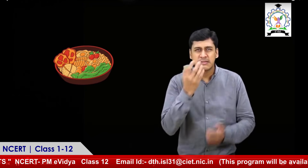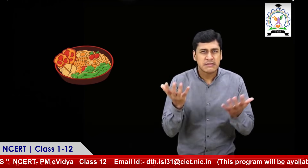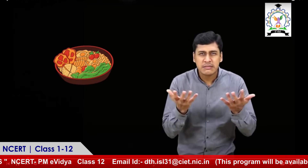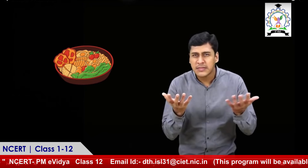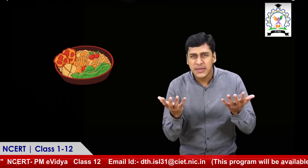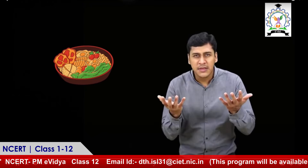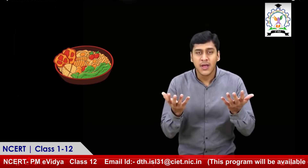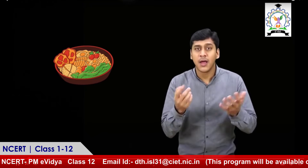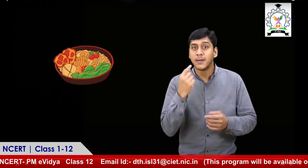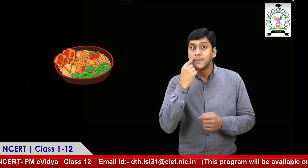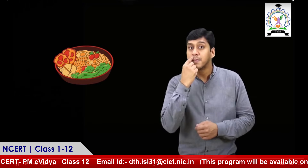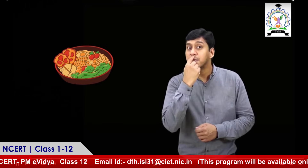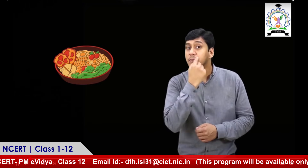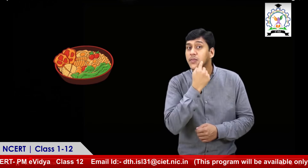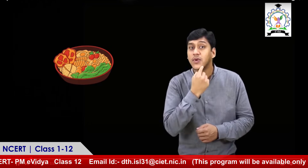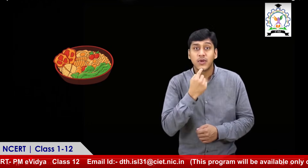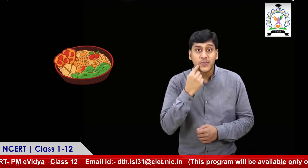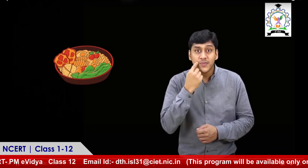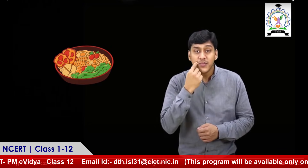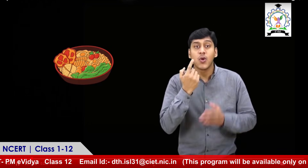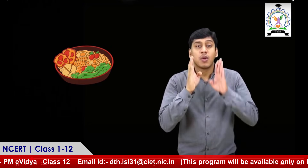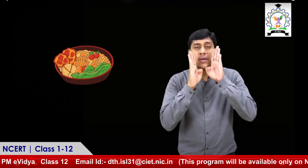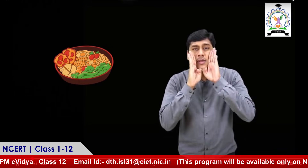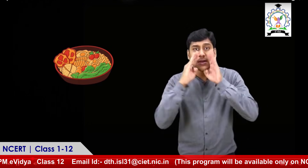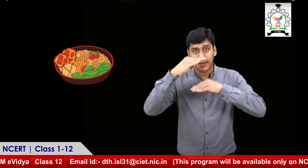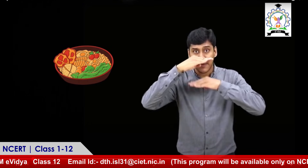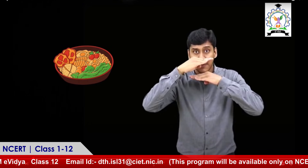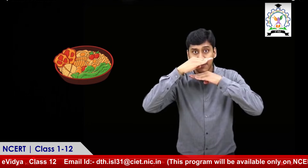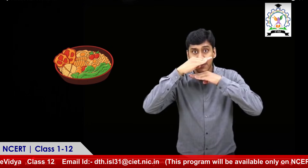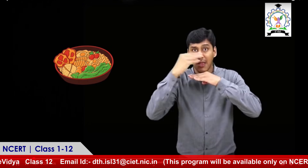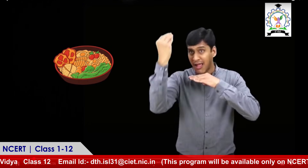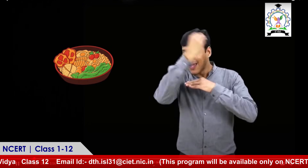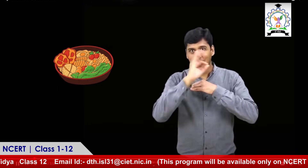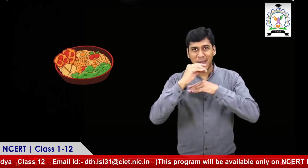यह संकेत ऐसा इसलिए है क्योंकि हम खाना मुंह से खाते हैं।